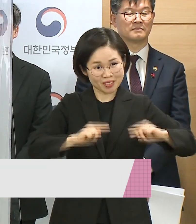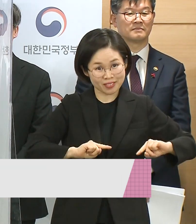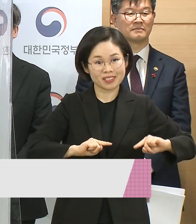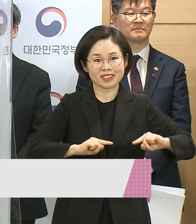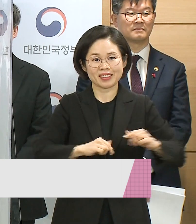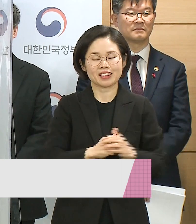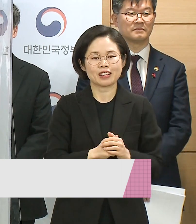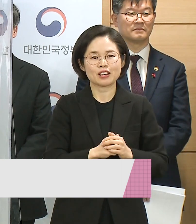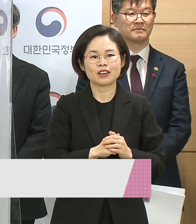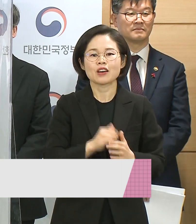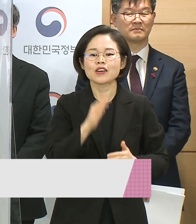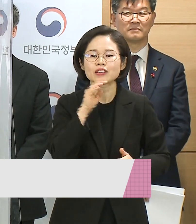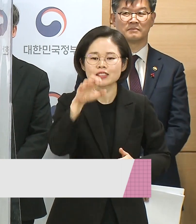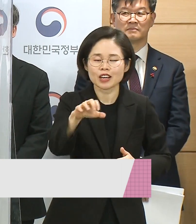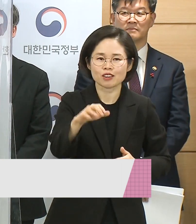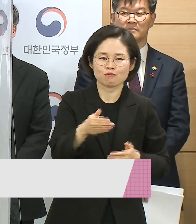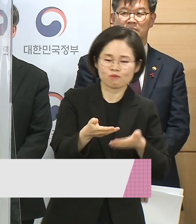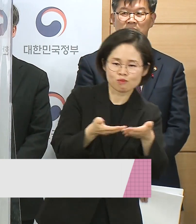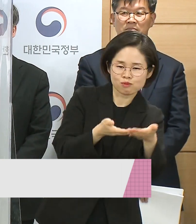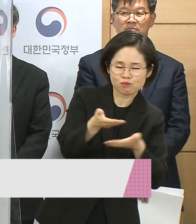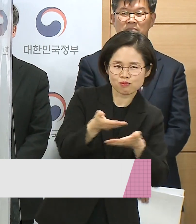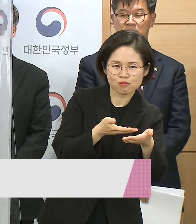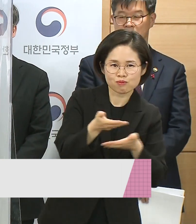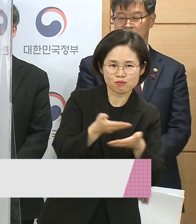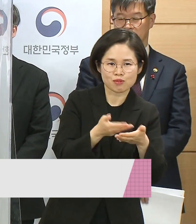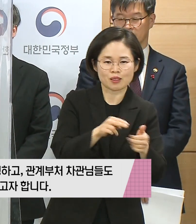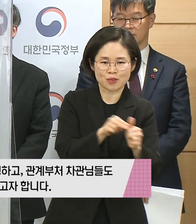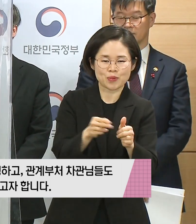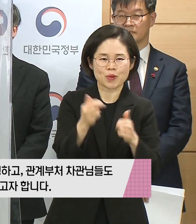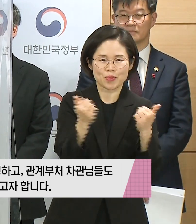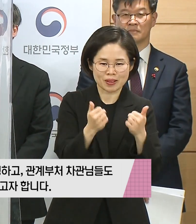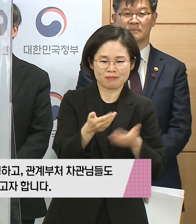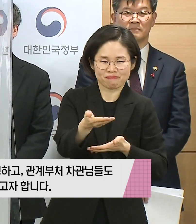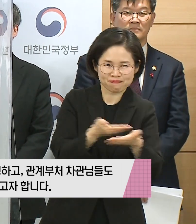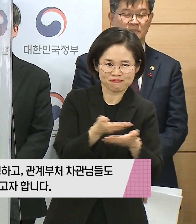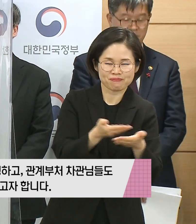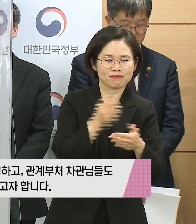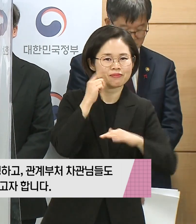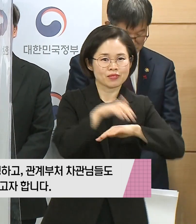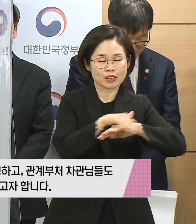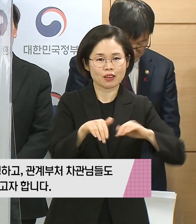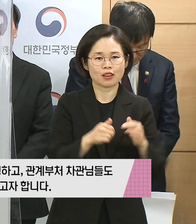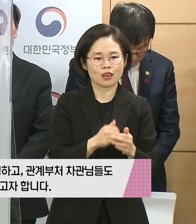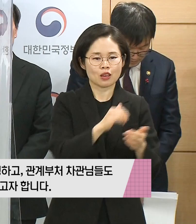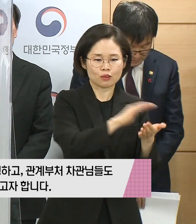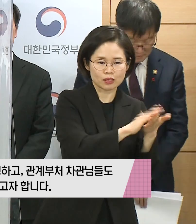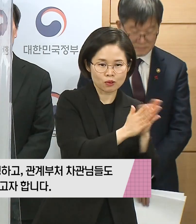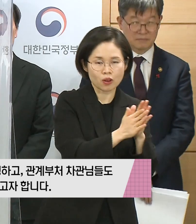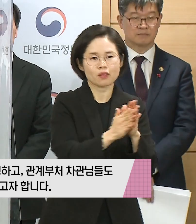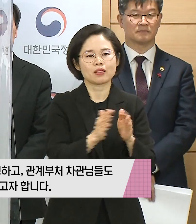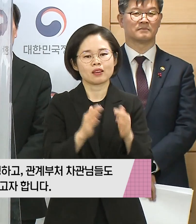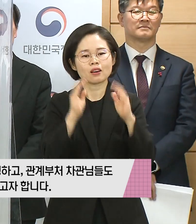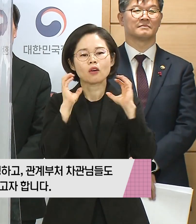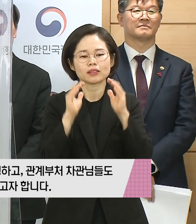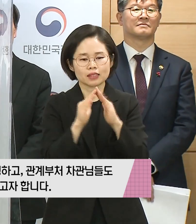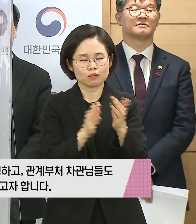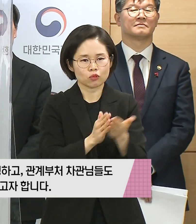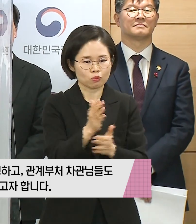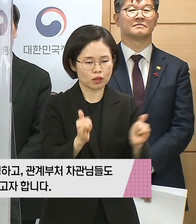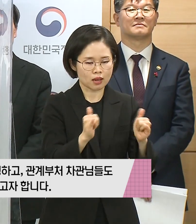참여하여 현장과 긴밀히 소통할 예정입니다. 유아교육과 보육계 위원을 균형 있게